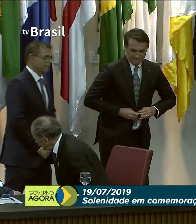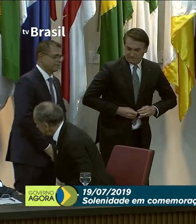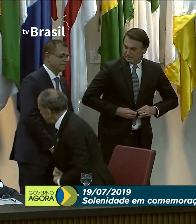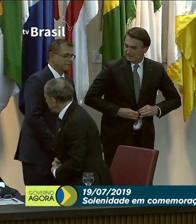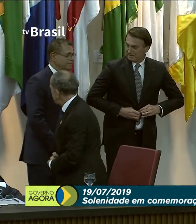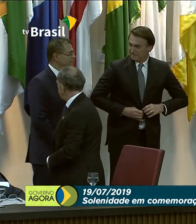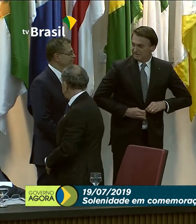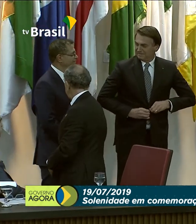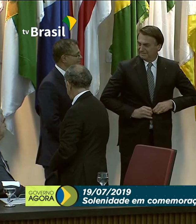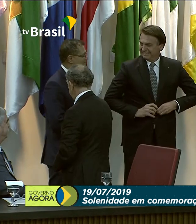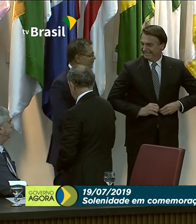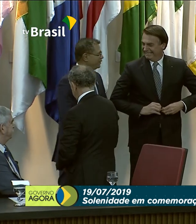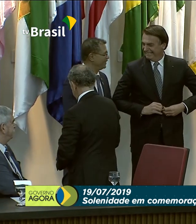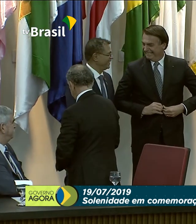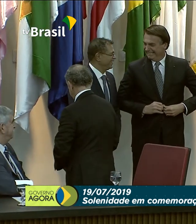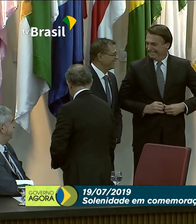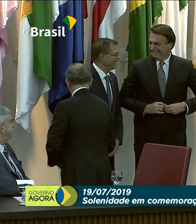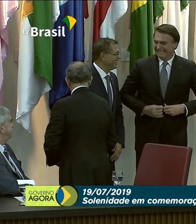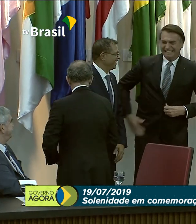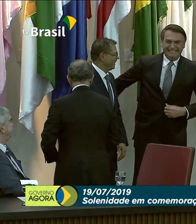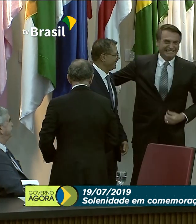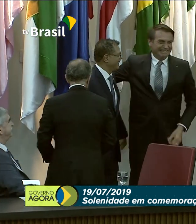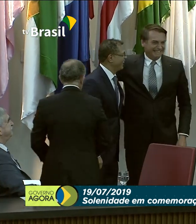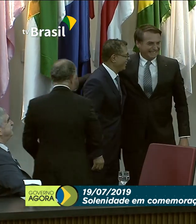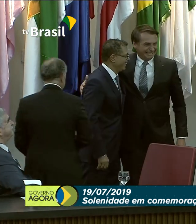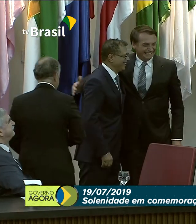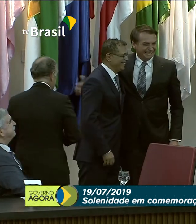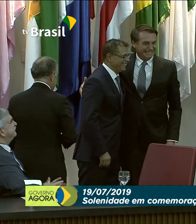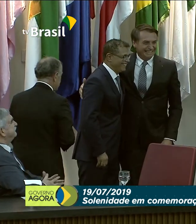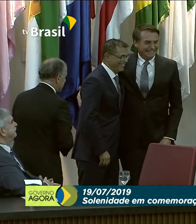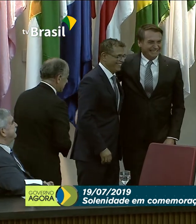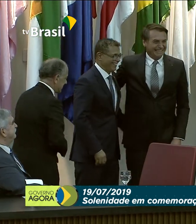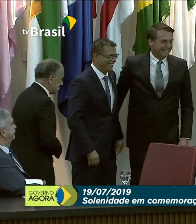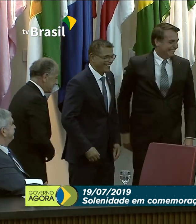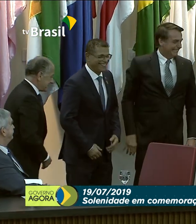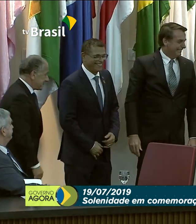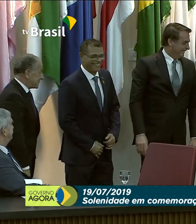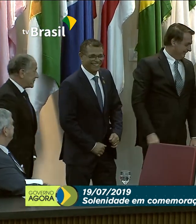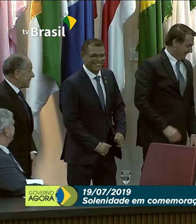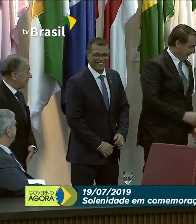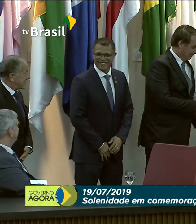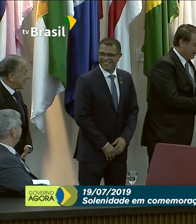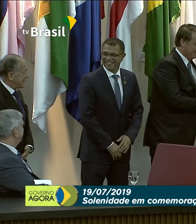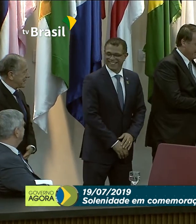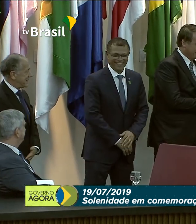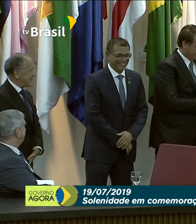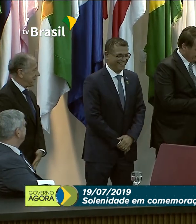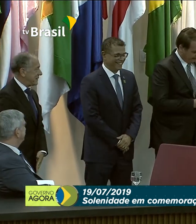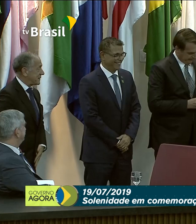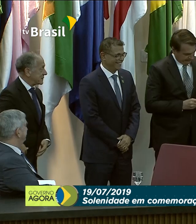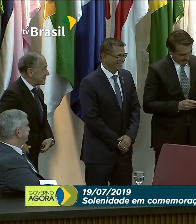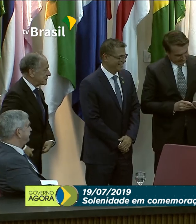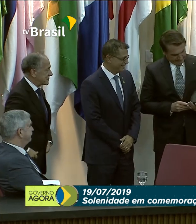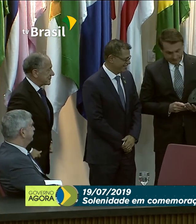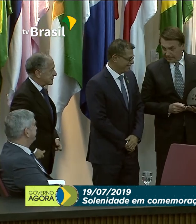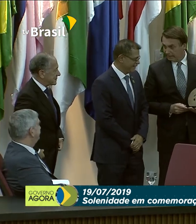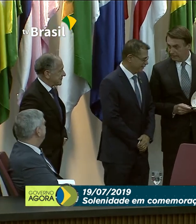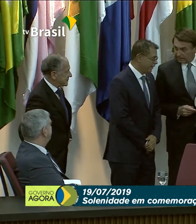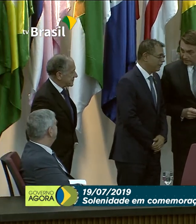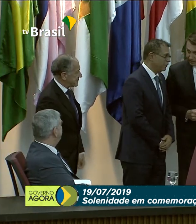confederação responsável pelo futebol no país e pela conquista da Copa América 2019, representada aqui